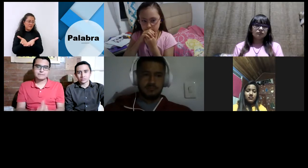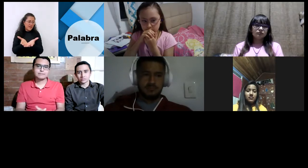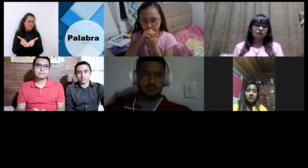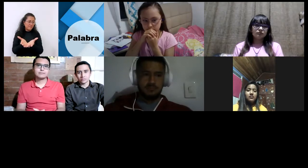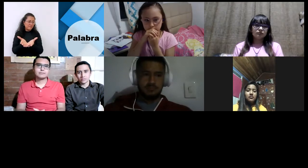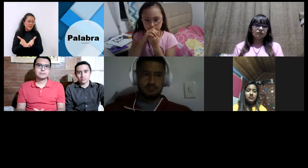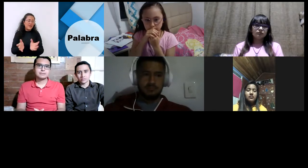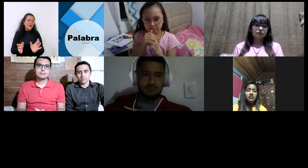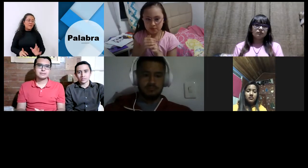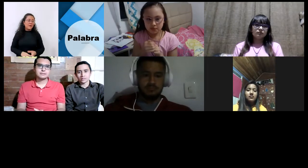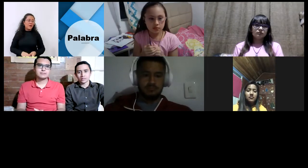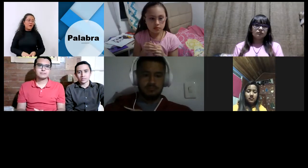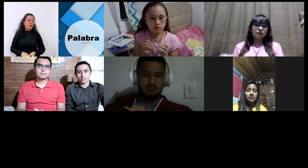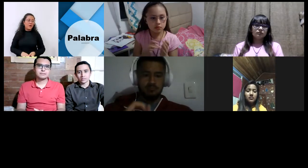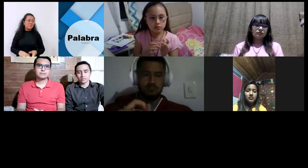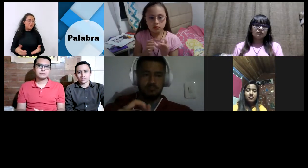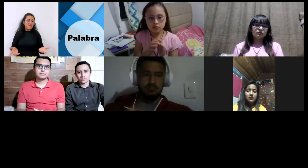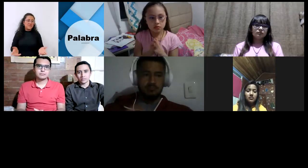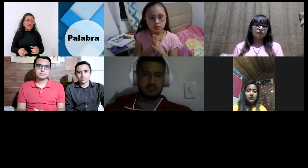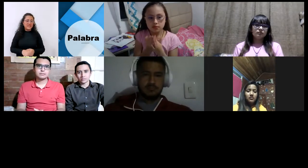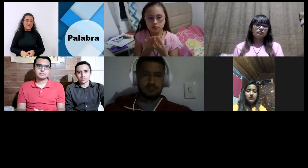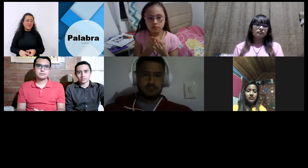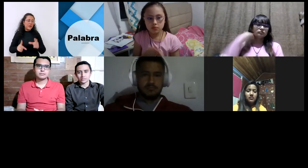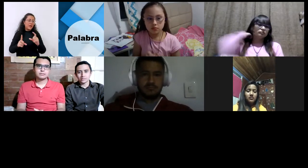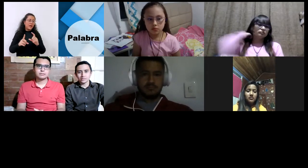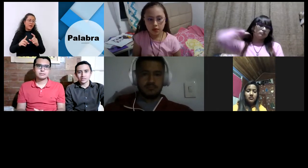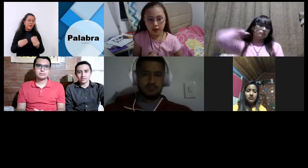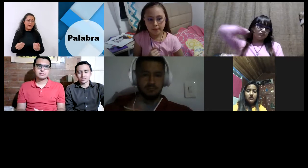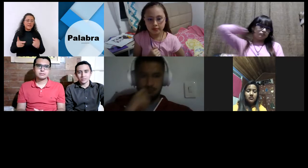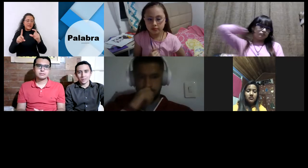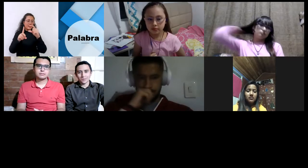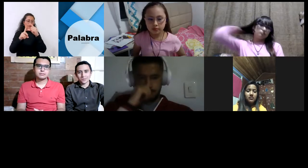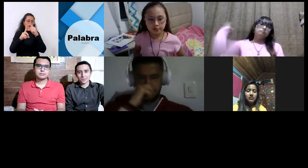Biblia. Pero diferentes cosas que digamos,